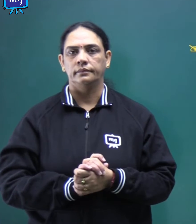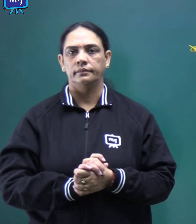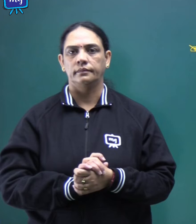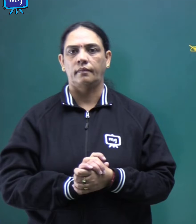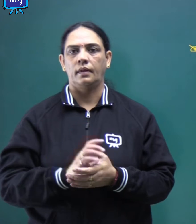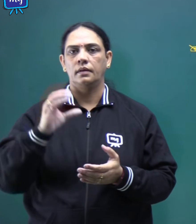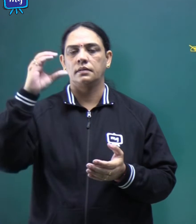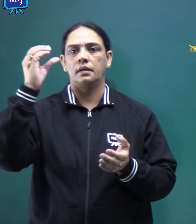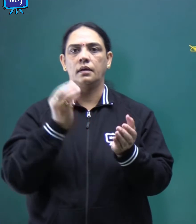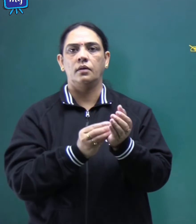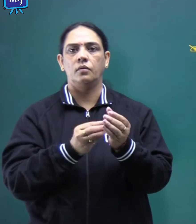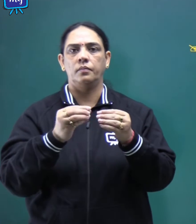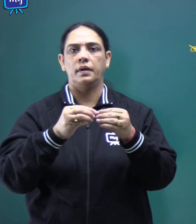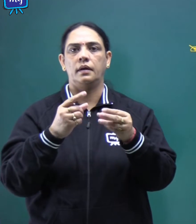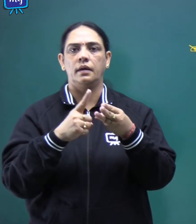घन